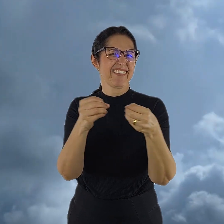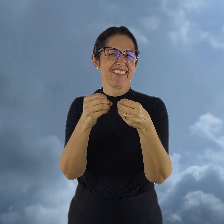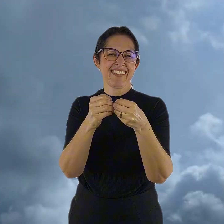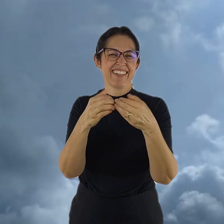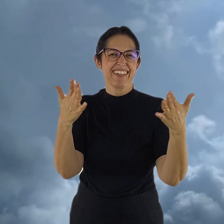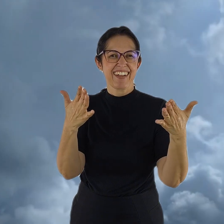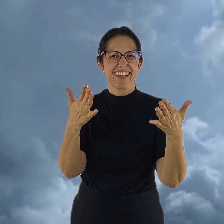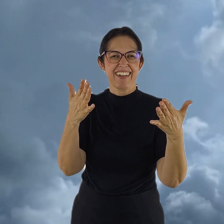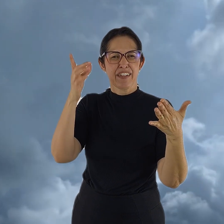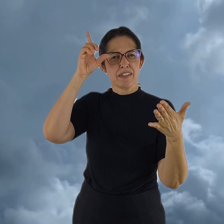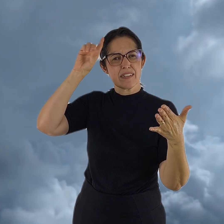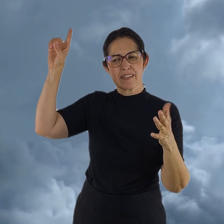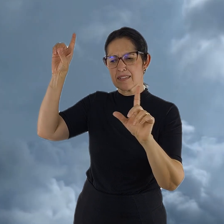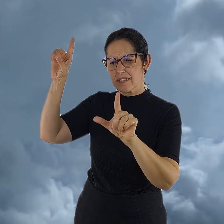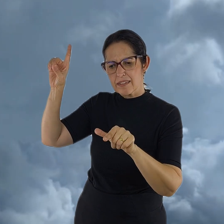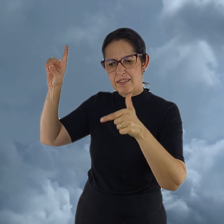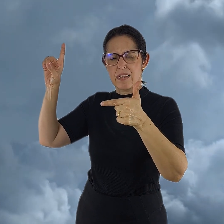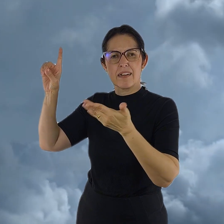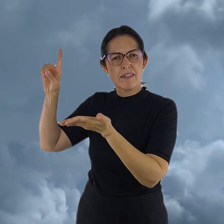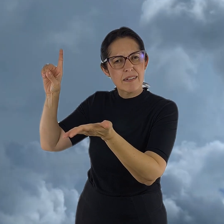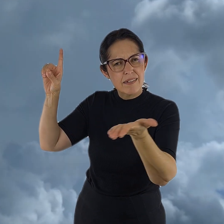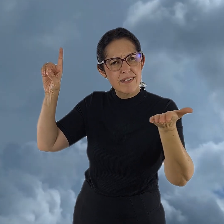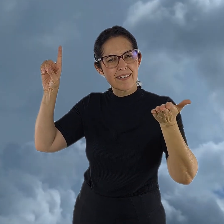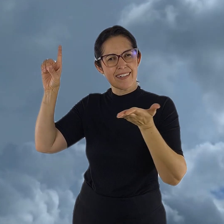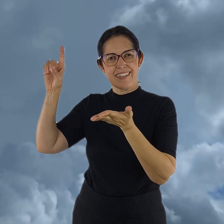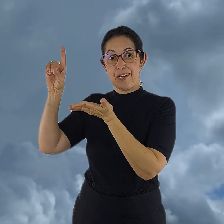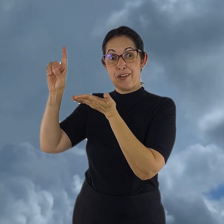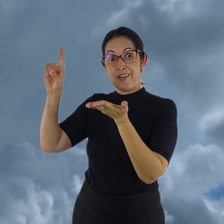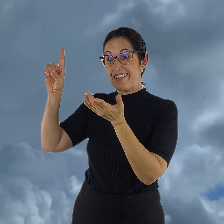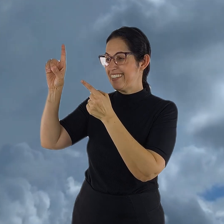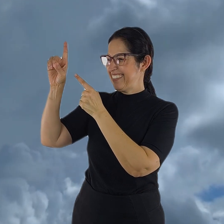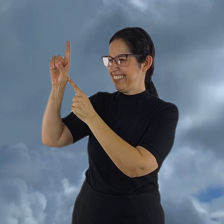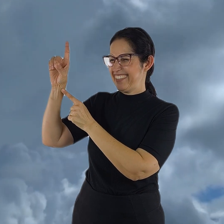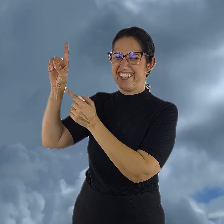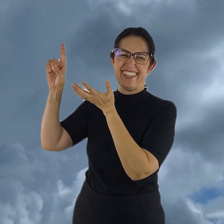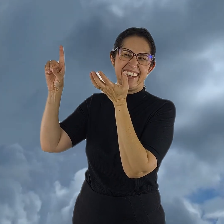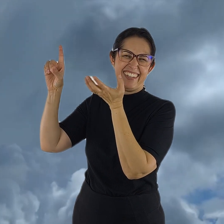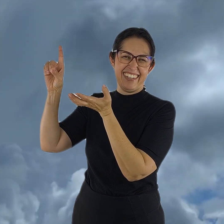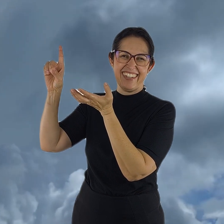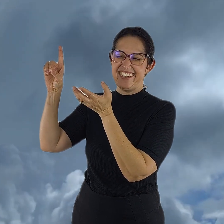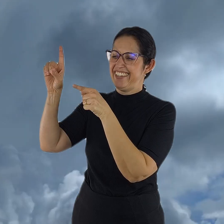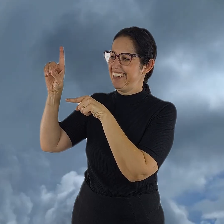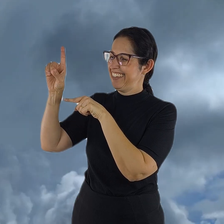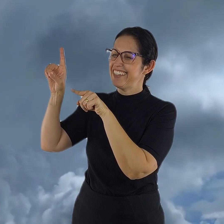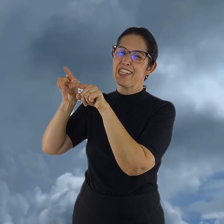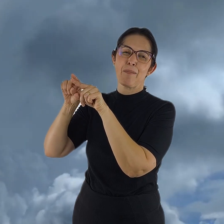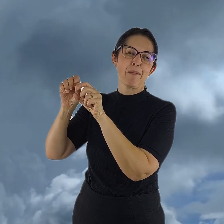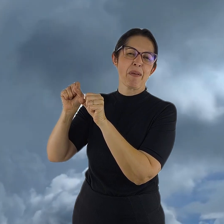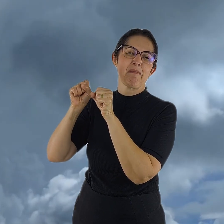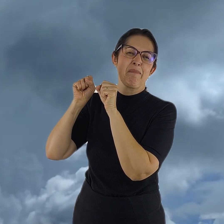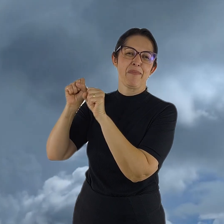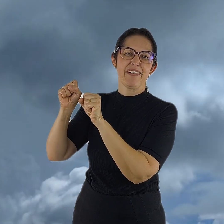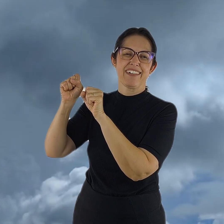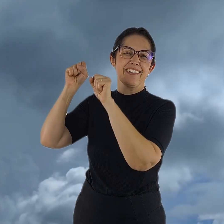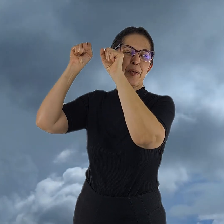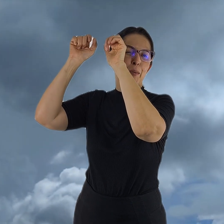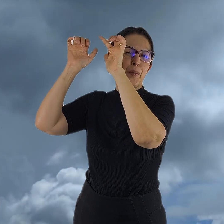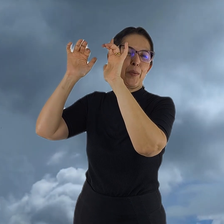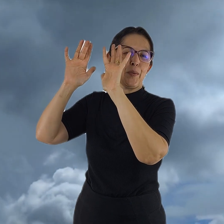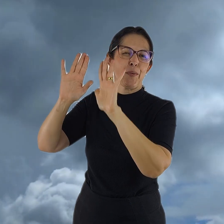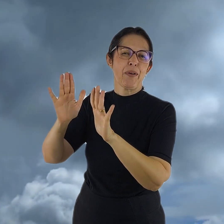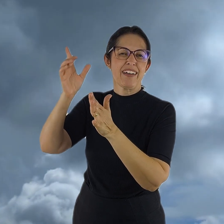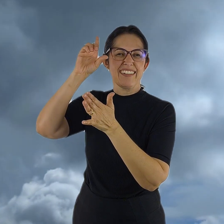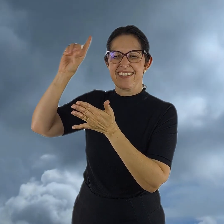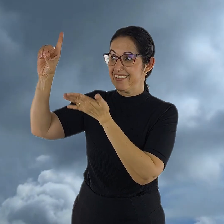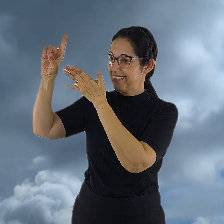está interrompendo, intervindo. Porque hoje Ele quis e Ele pode nos abençoar. Porque o que Deus